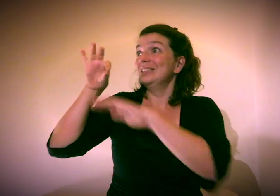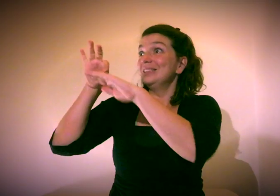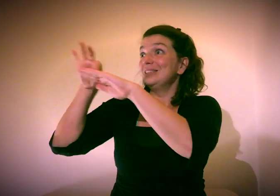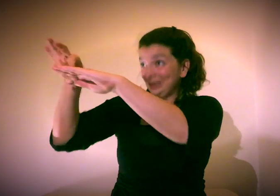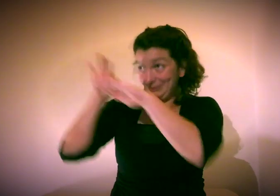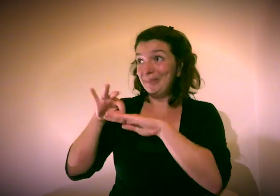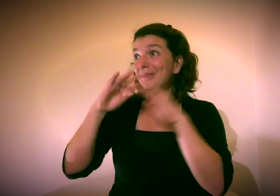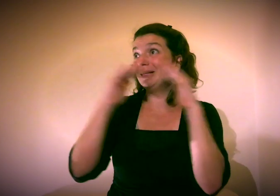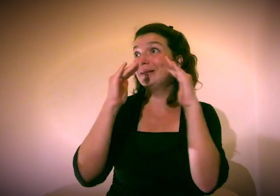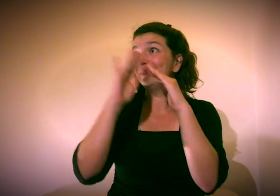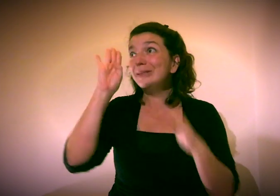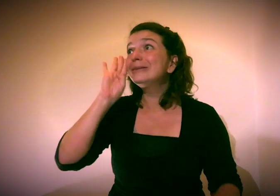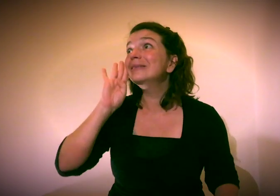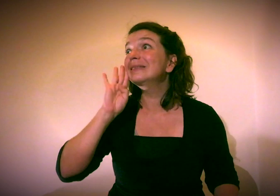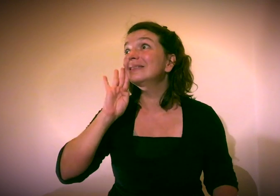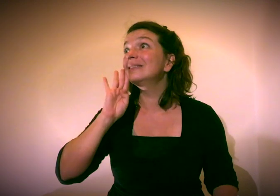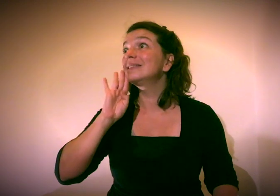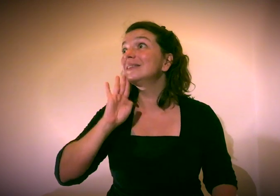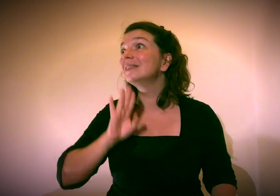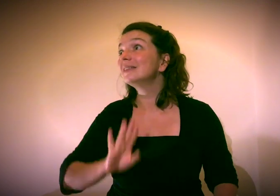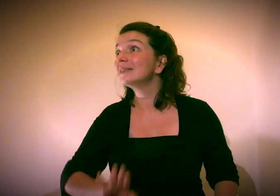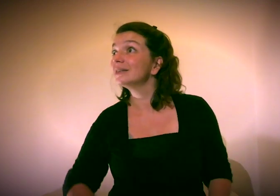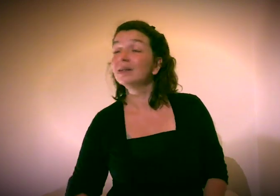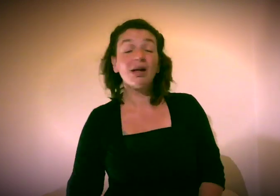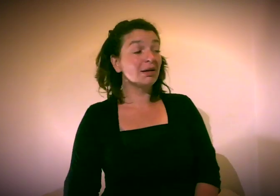« Tu vas me ramener à la maison ?» demanda-t-elle.